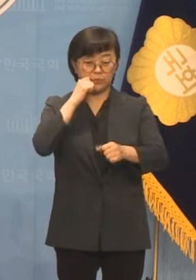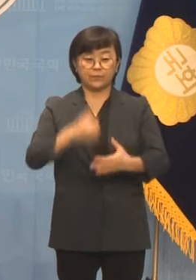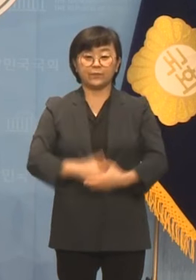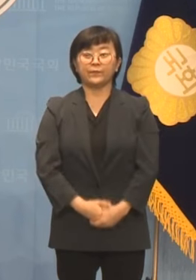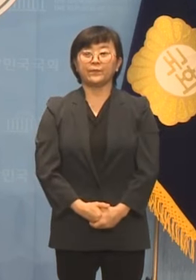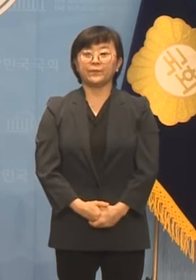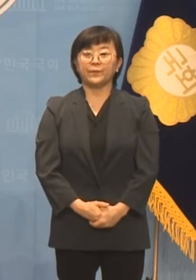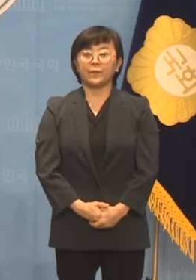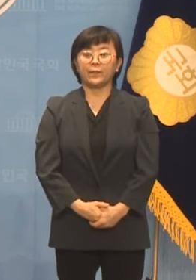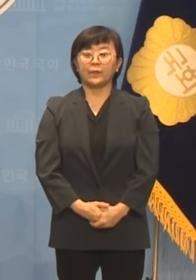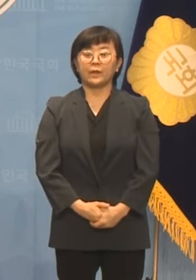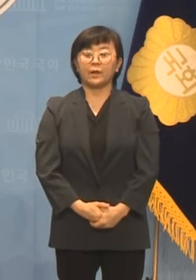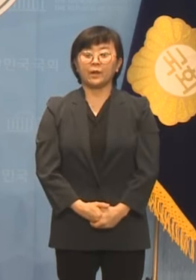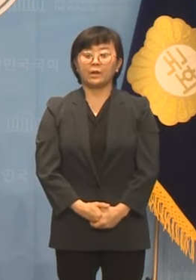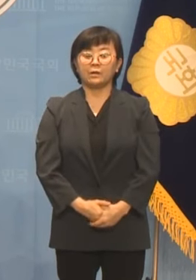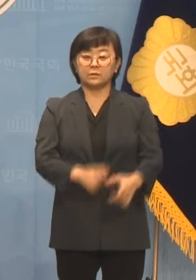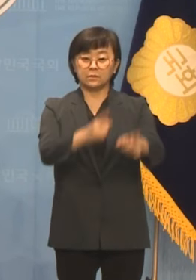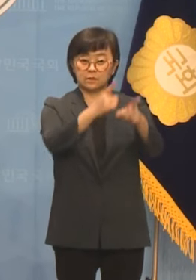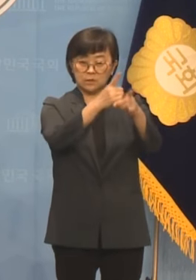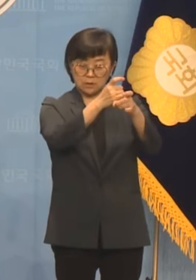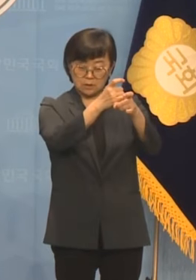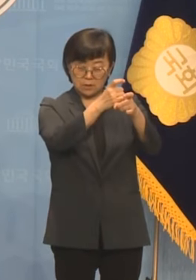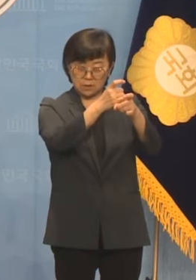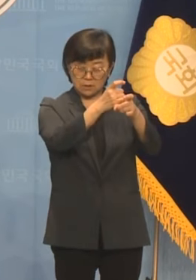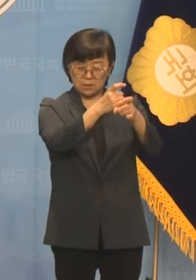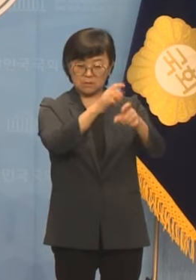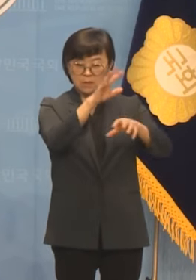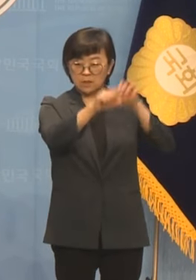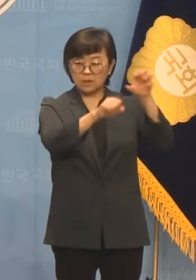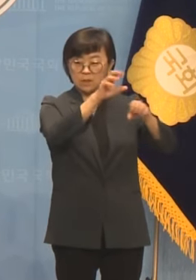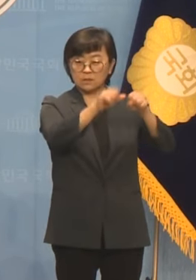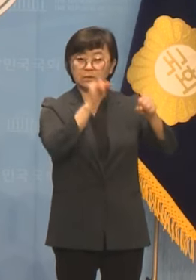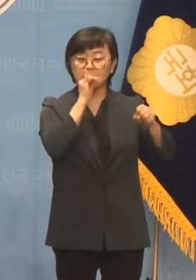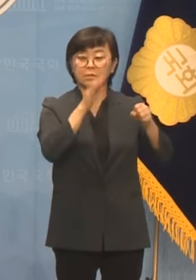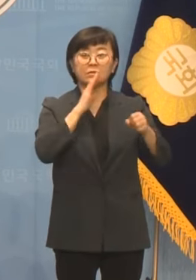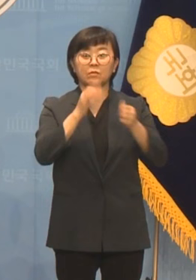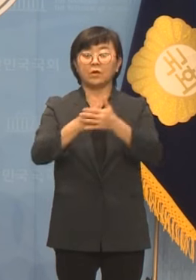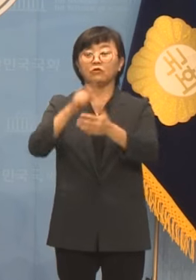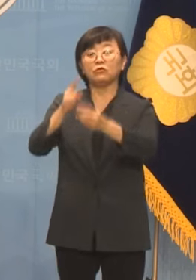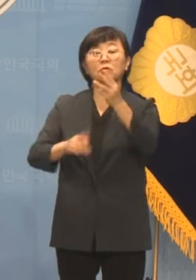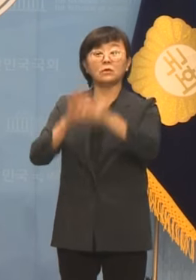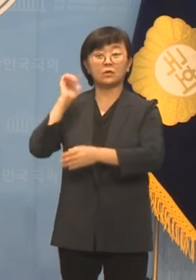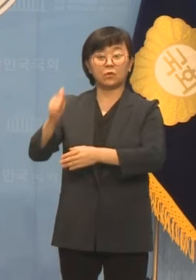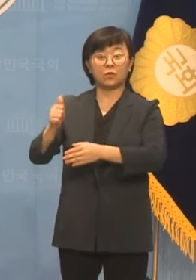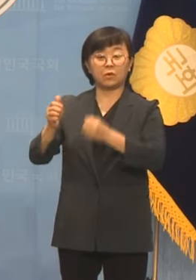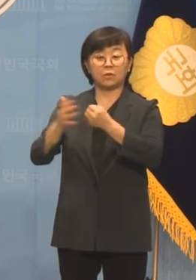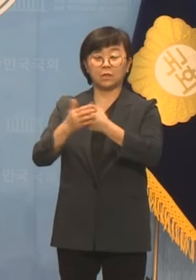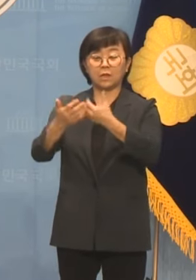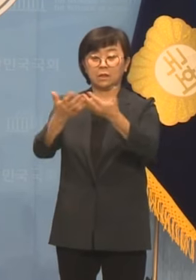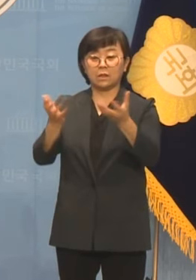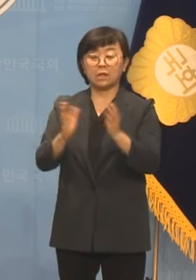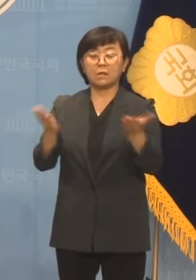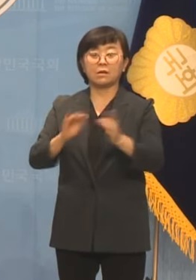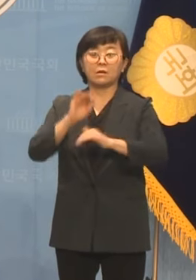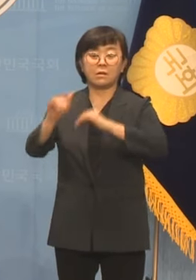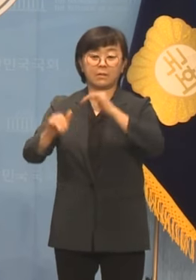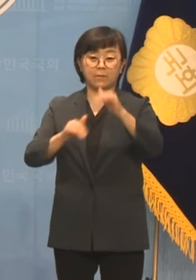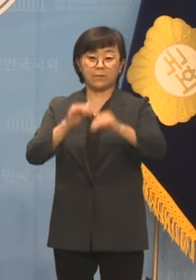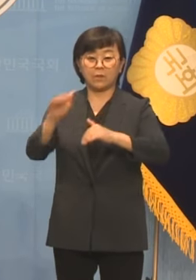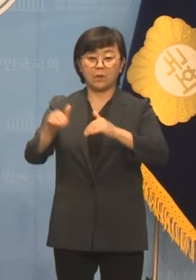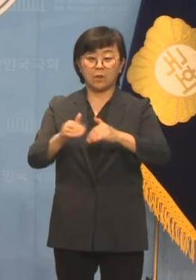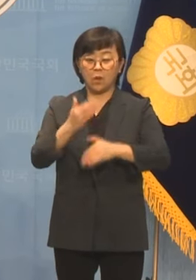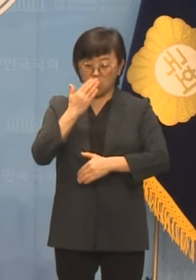않습니다 정적을 향해서는 하이에나처럼 달려들지만 윤 대통령의 노골적인 당무 개입 앞에서는